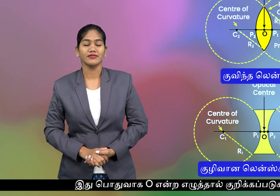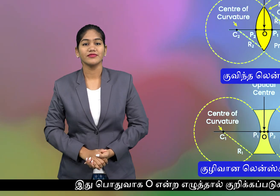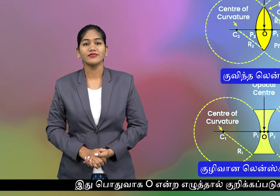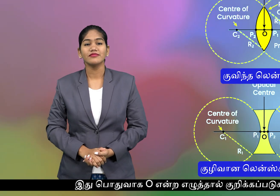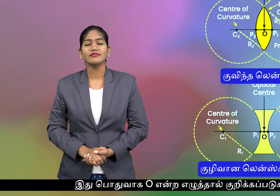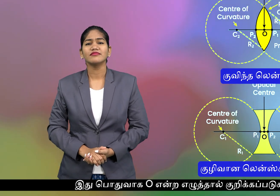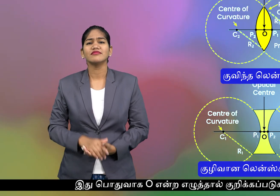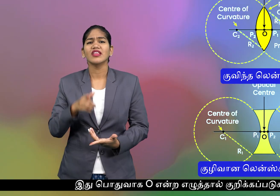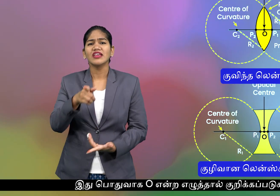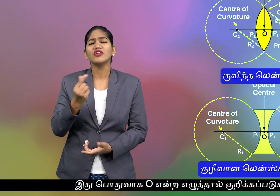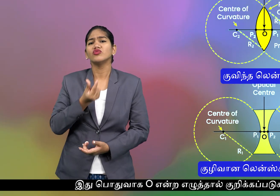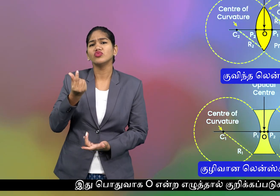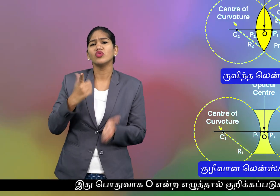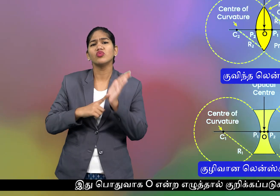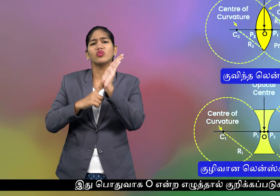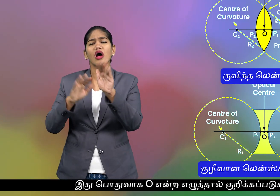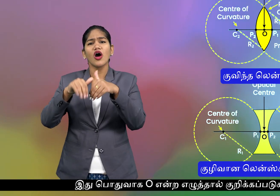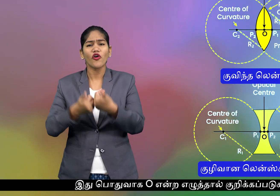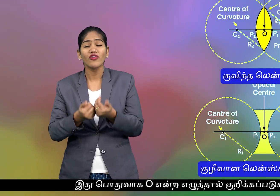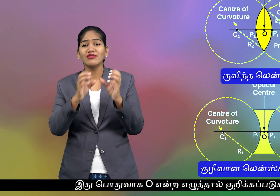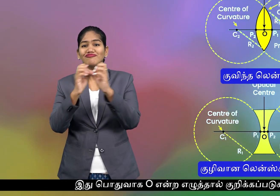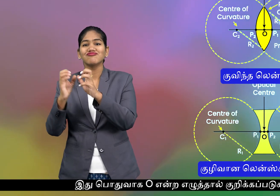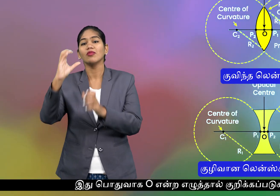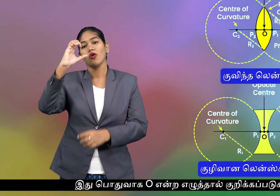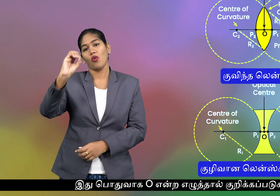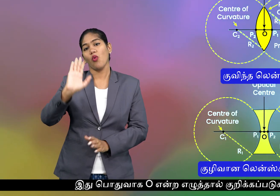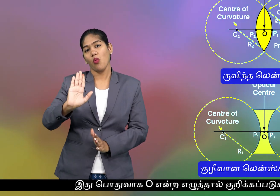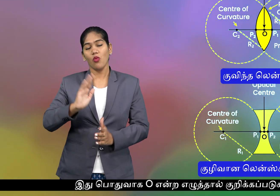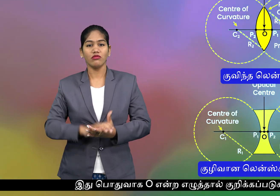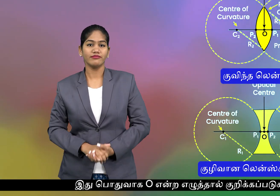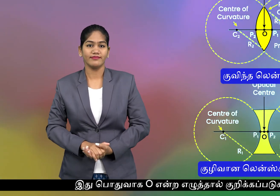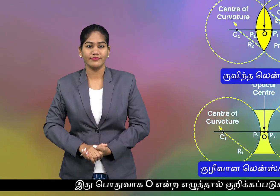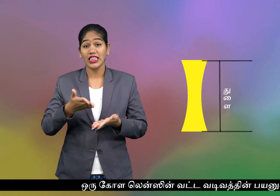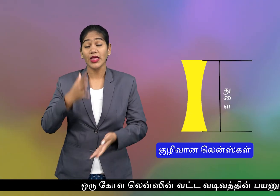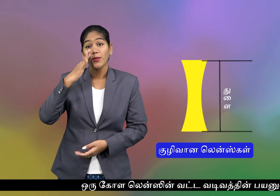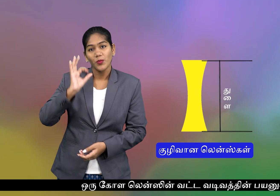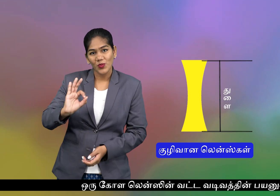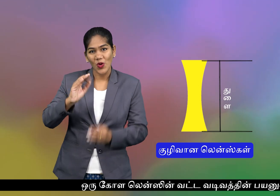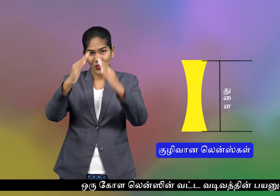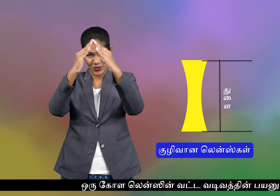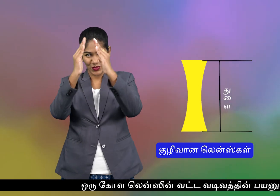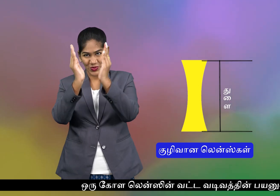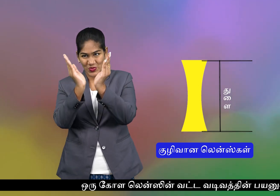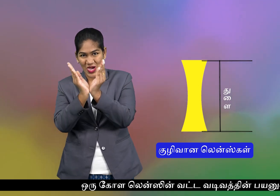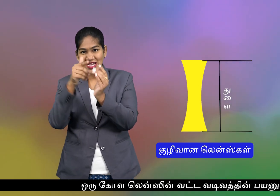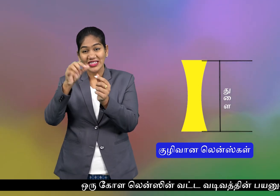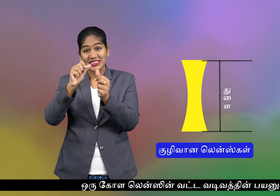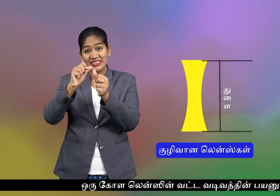இது பொதுவாக ஓ என்ற எழுத்தால் குறிக்கப்படுகிறது. ஒரு கோள வில்லையின் வட்ட வடிவத்தின்